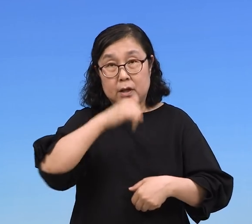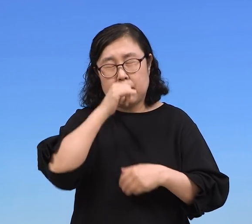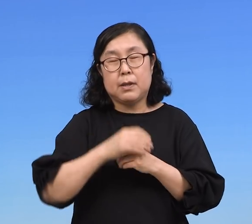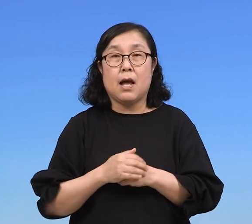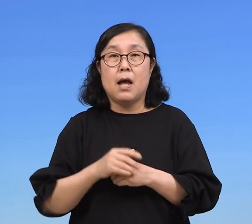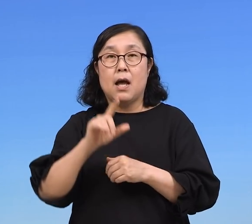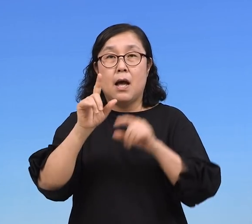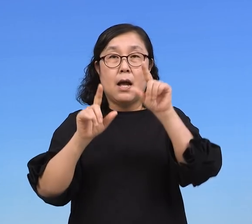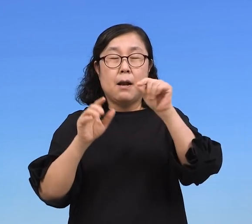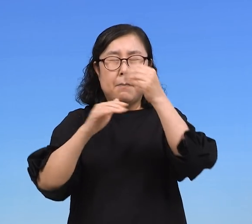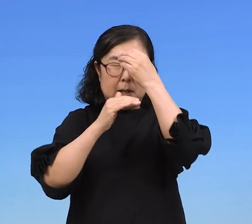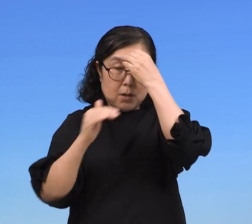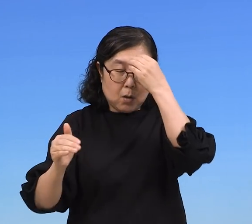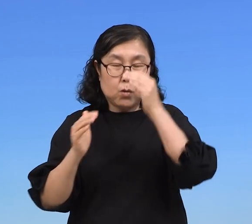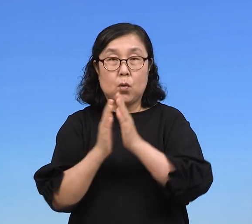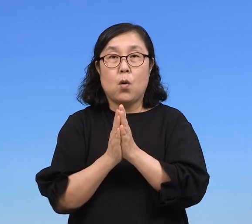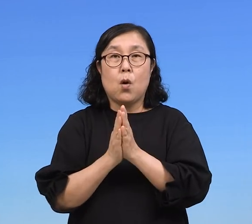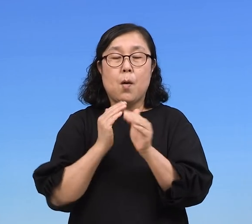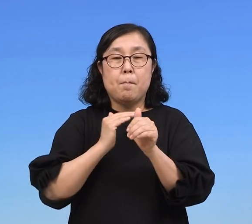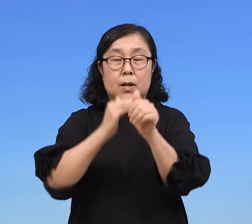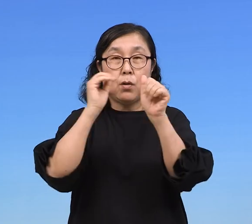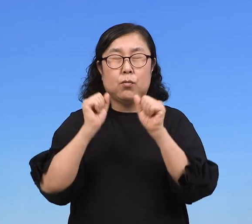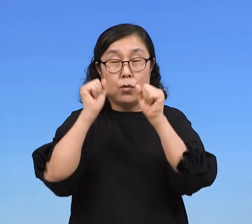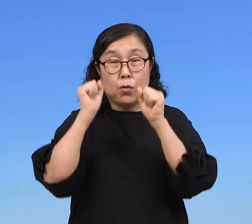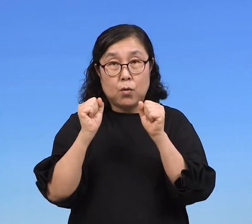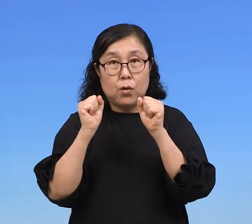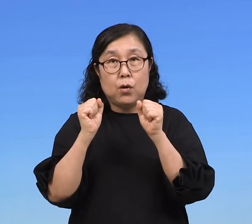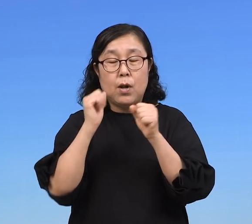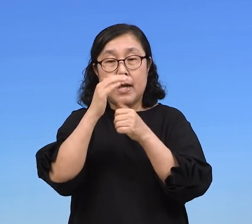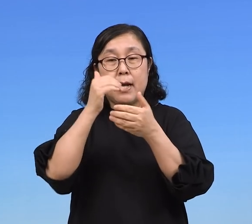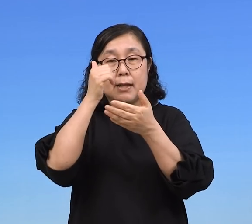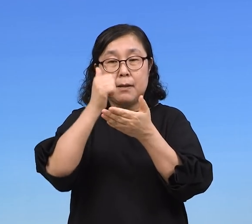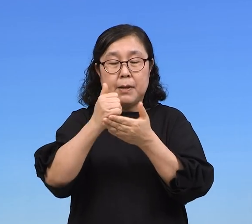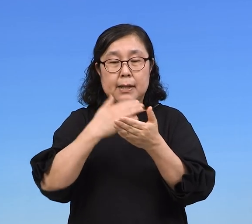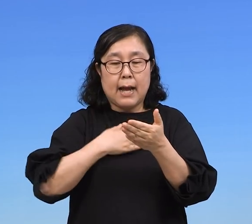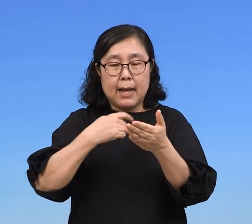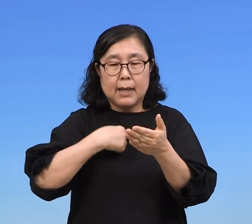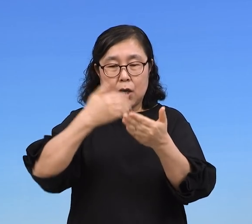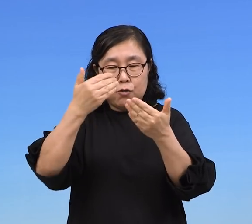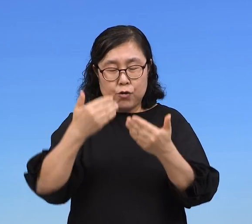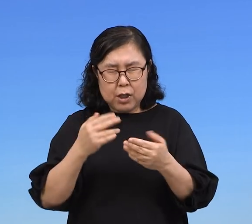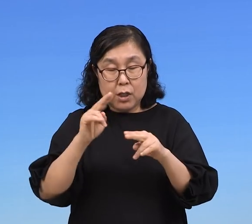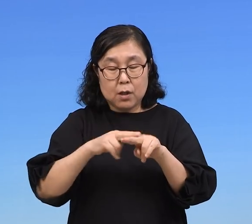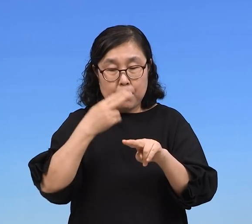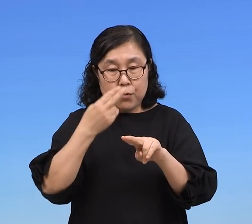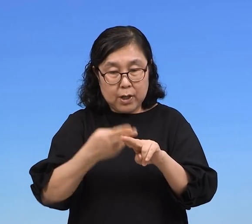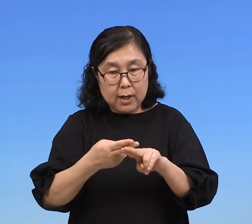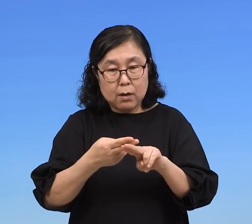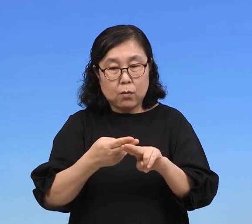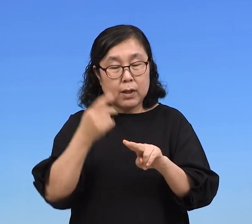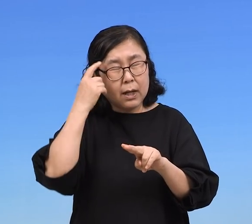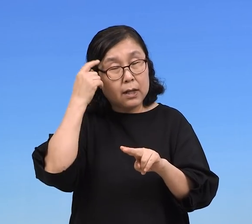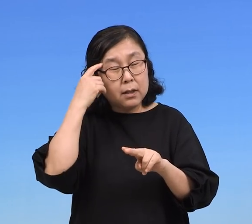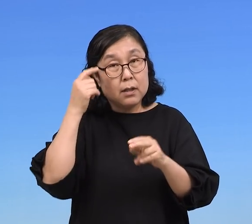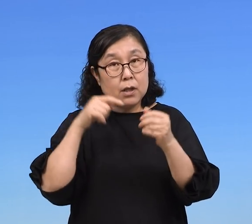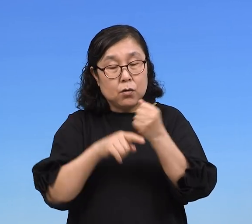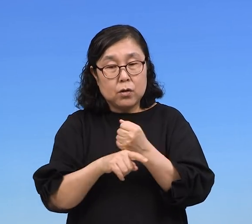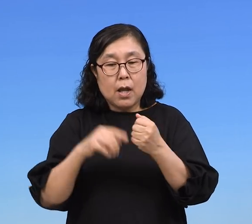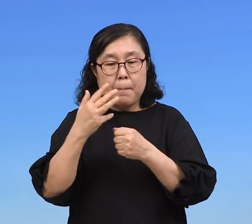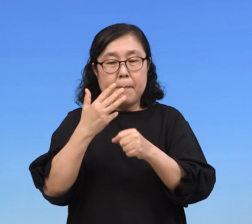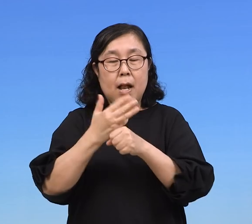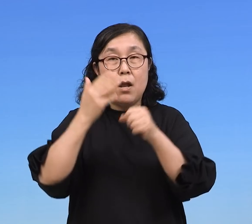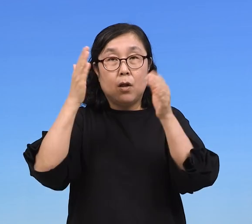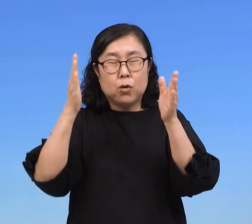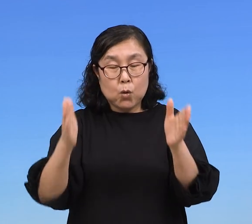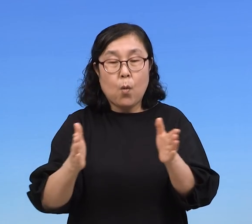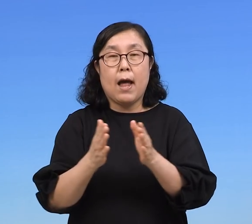일만서도 파송 운동은 하나님이 내게 주신 선물이다 이렇게 생각할 수 있는 건 지난 8년 동안 이 문제를 하나님이 드러내 주셨거든요.